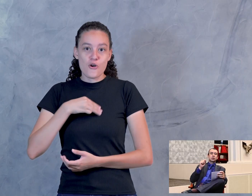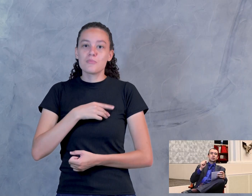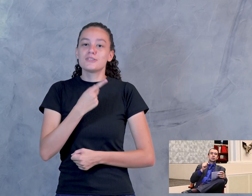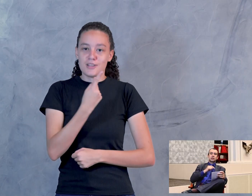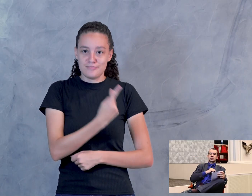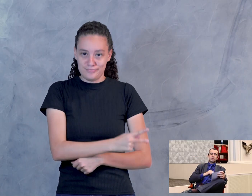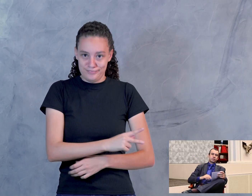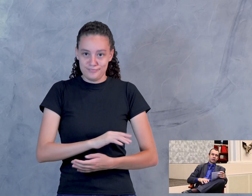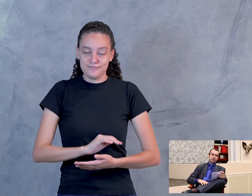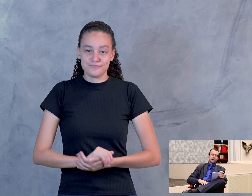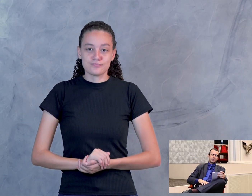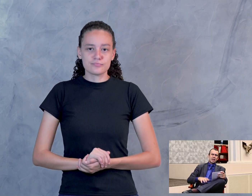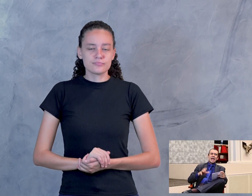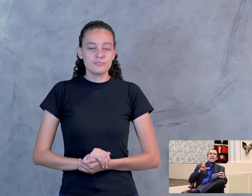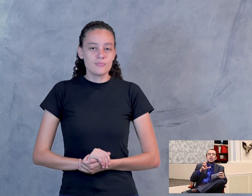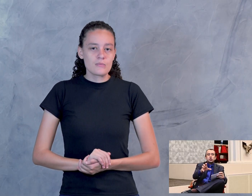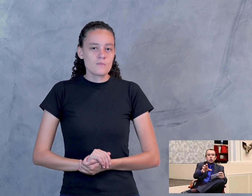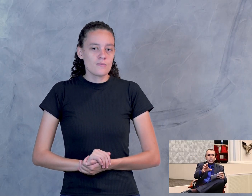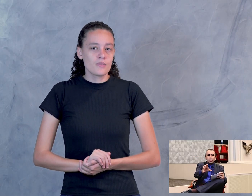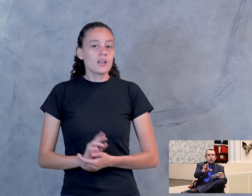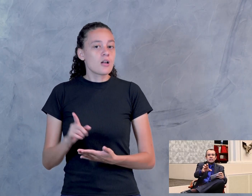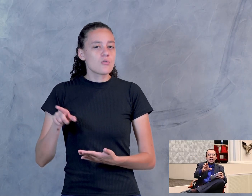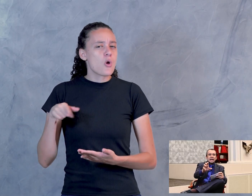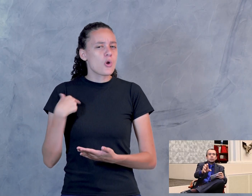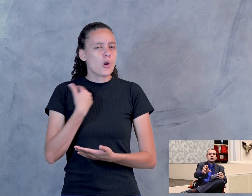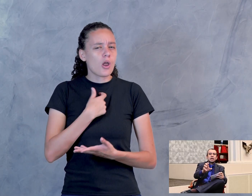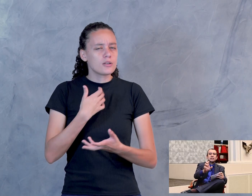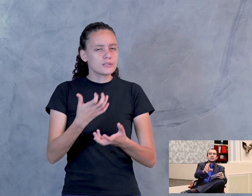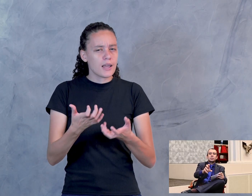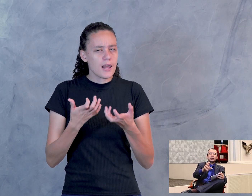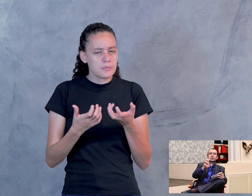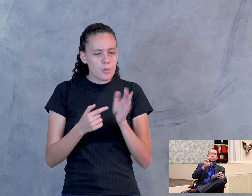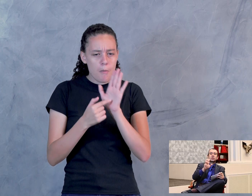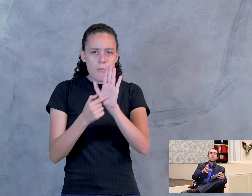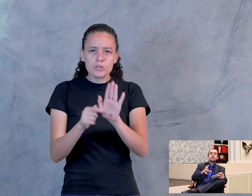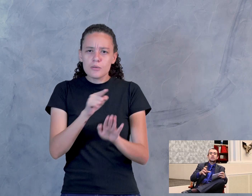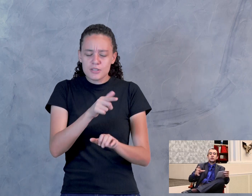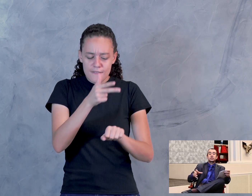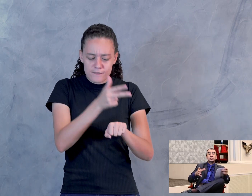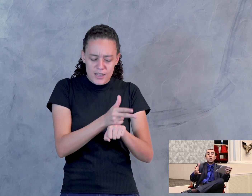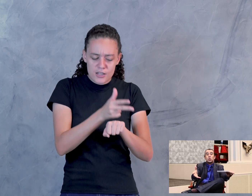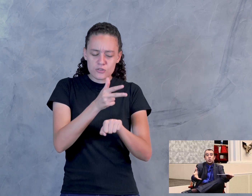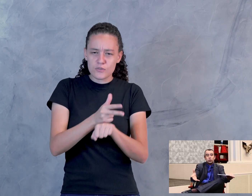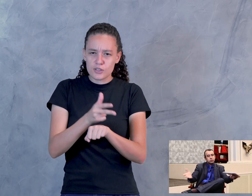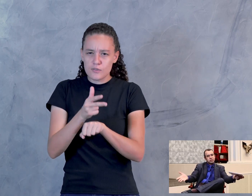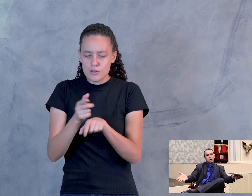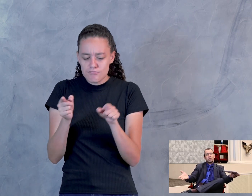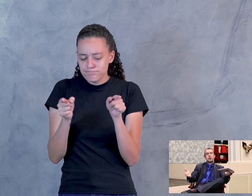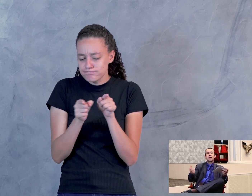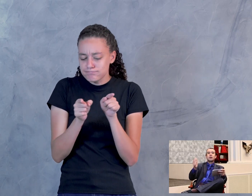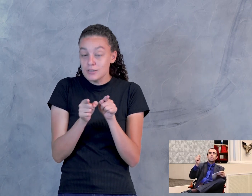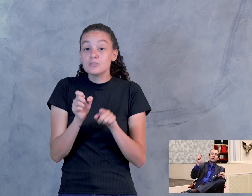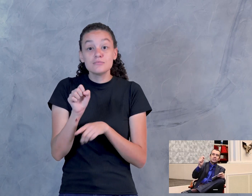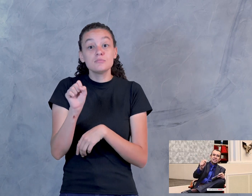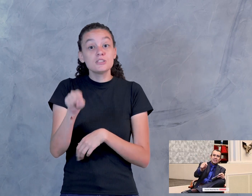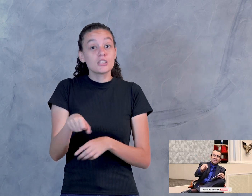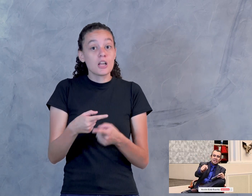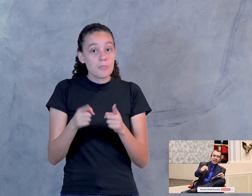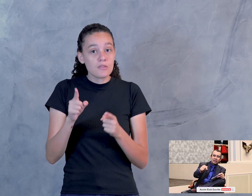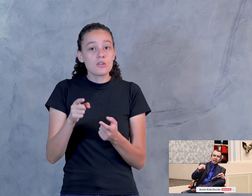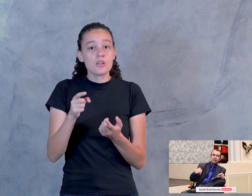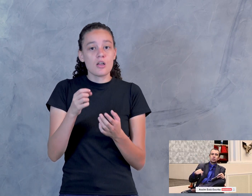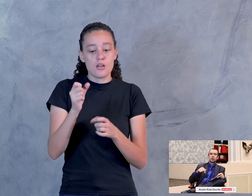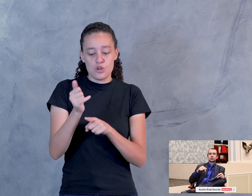ministério desse profeta. É isso que nós queremos trazer para você com esses vídeos. São curtos, mas você